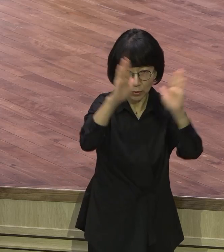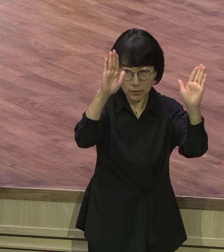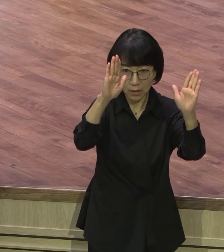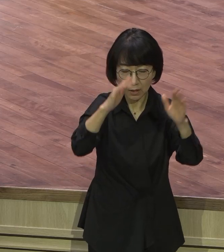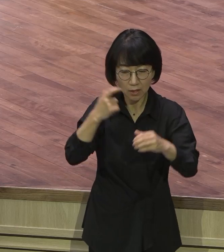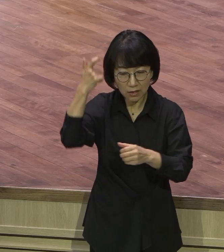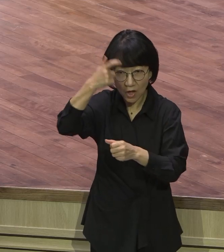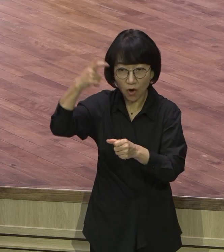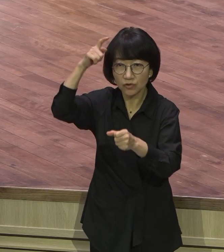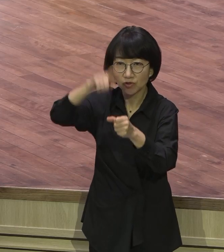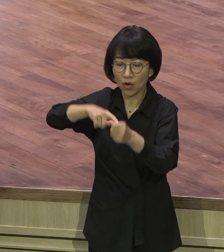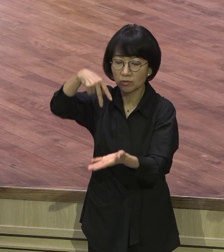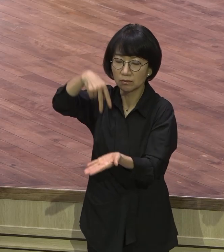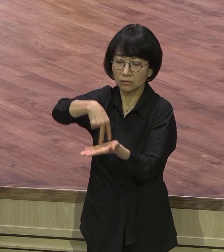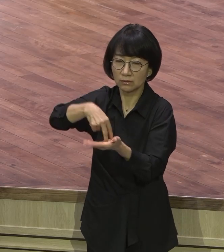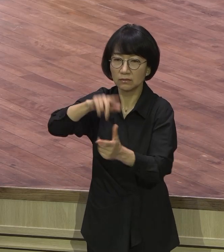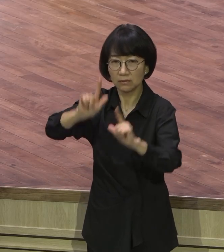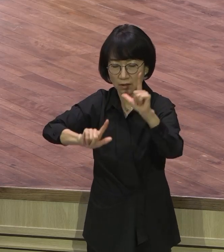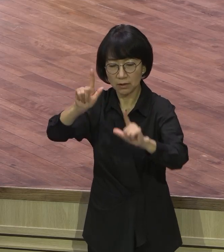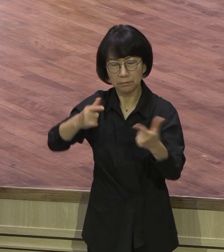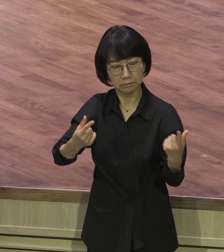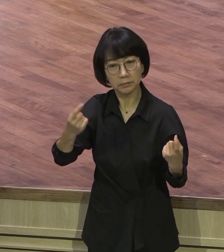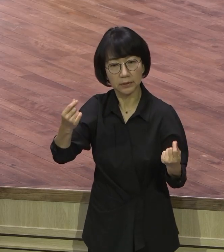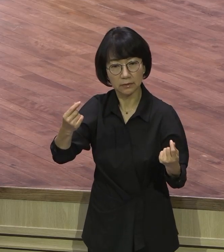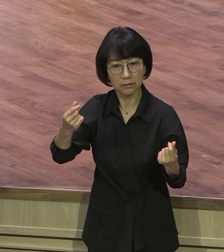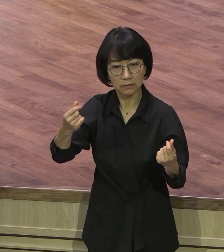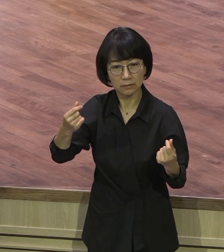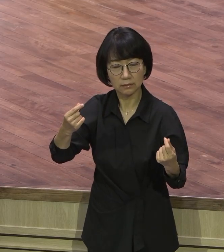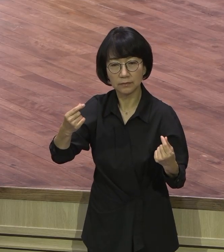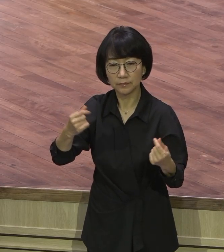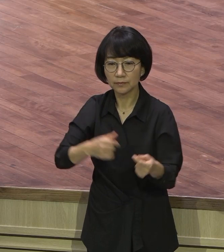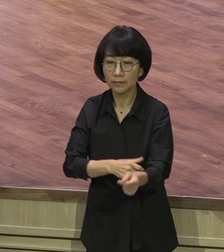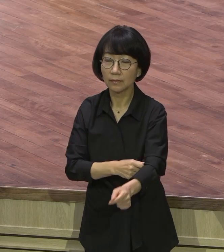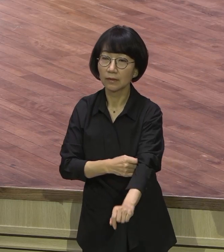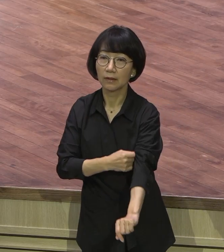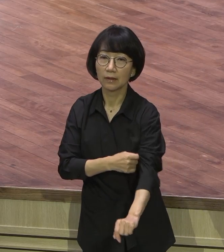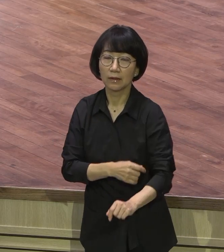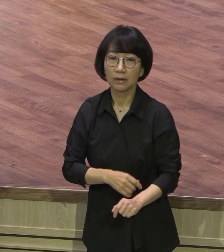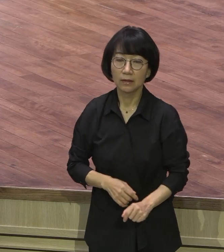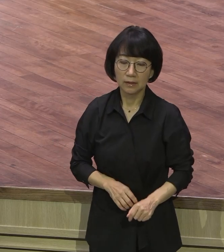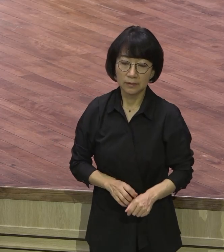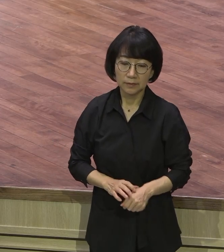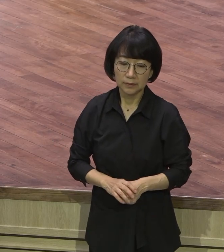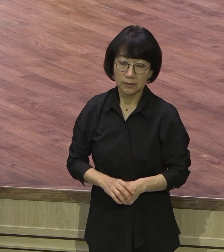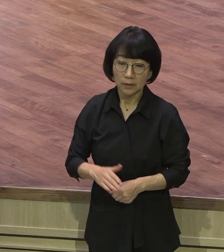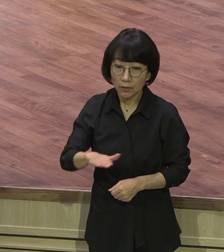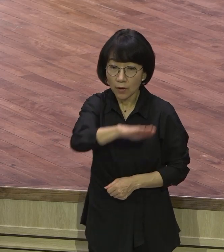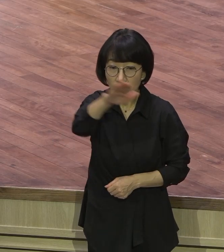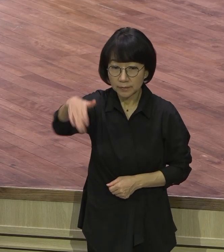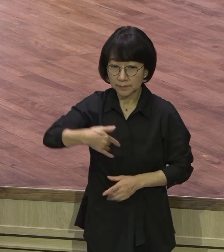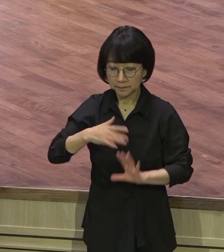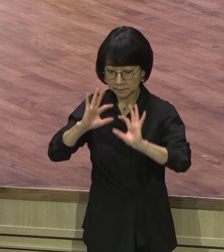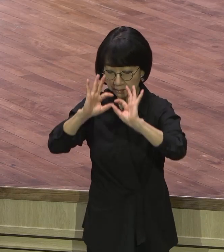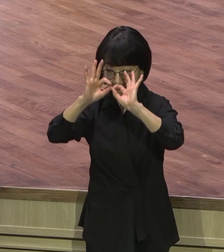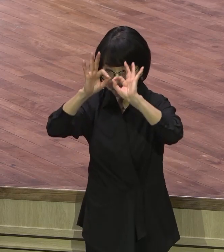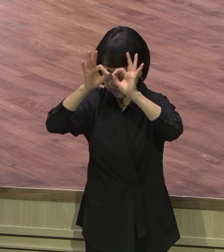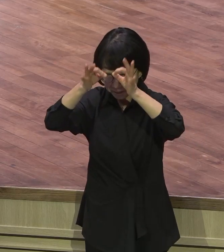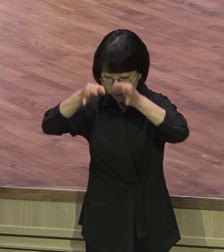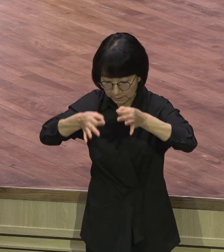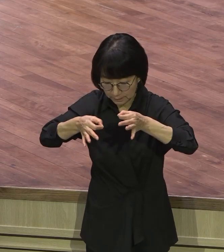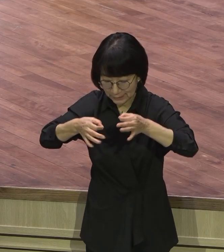내게 이것이 있는지 내